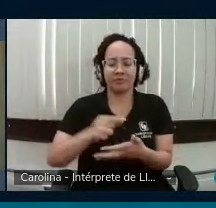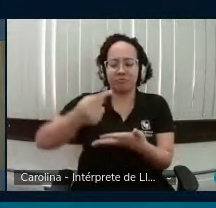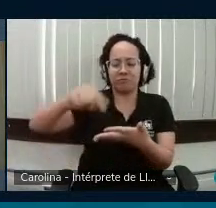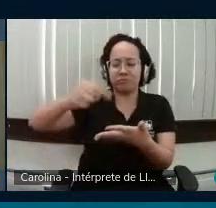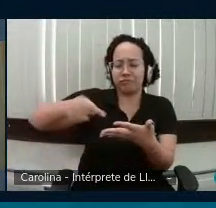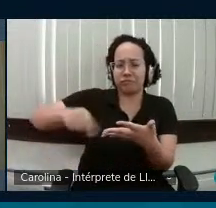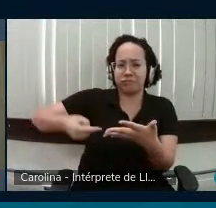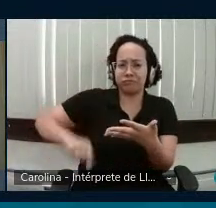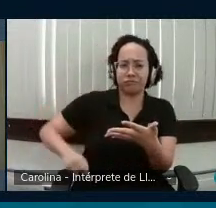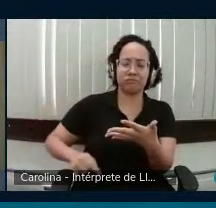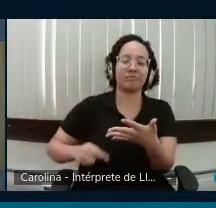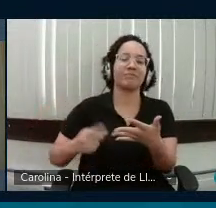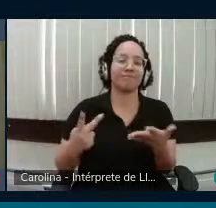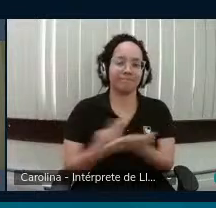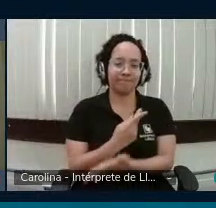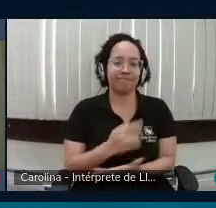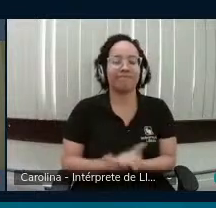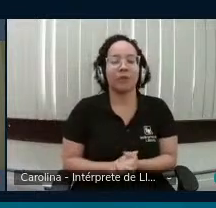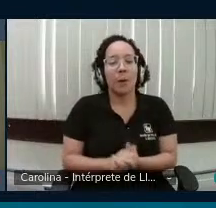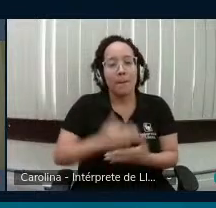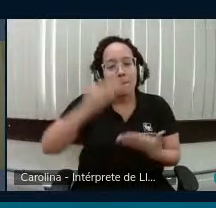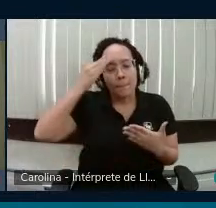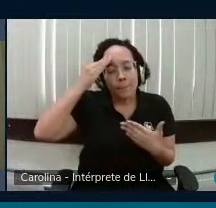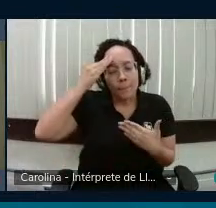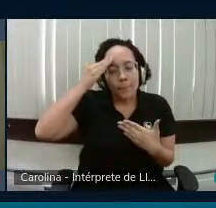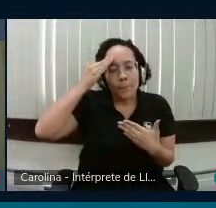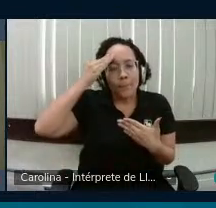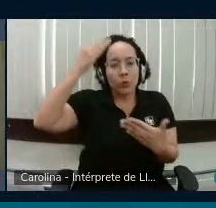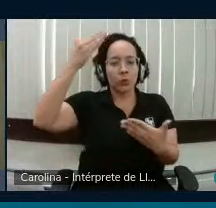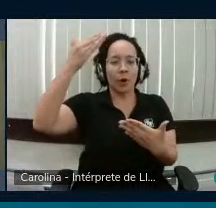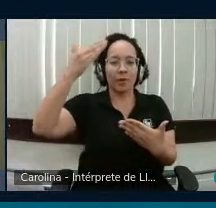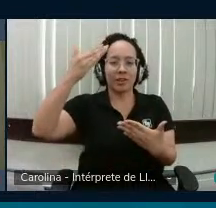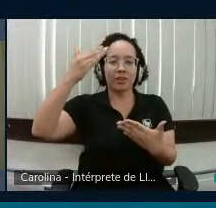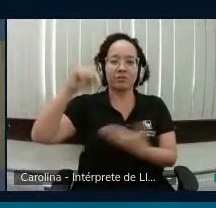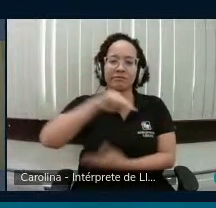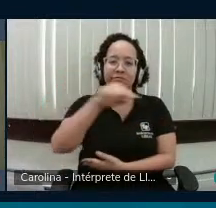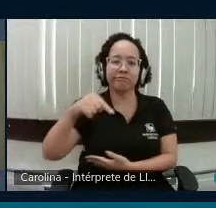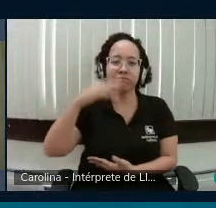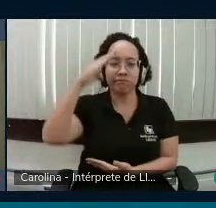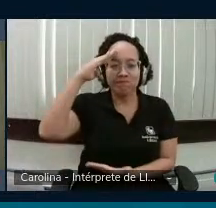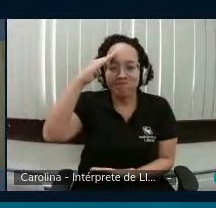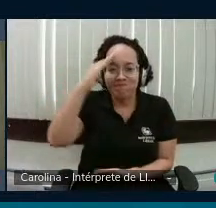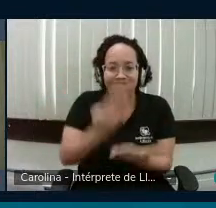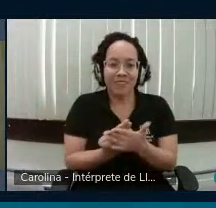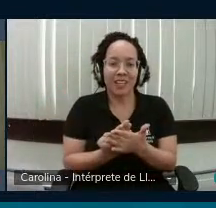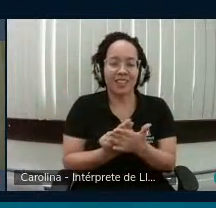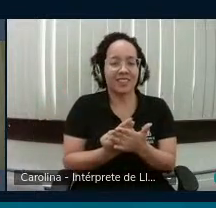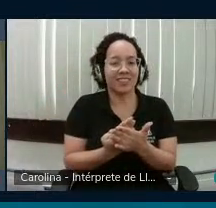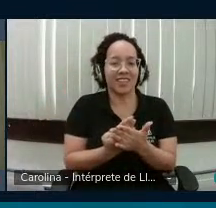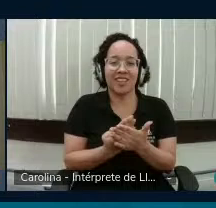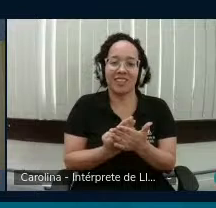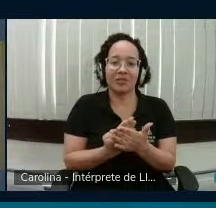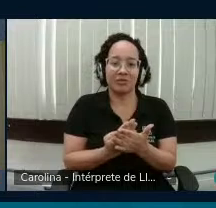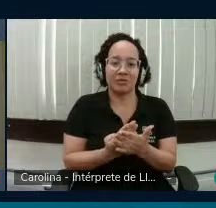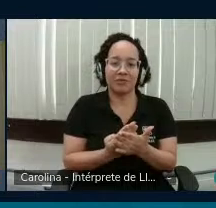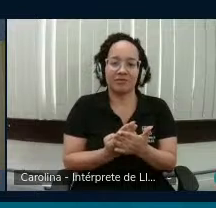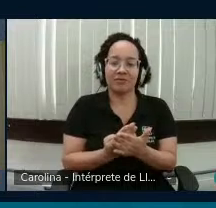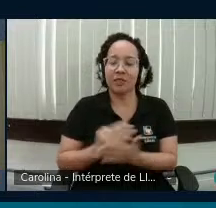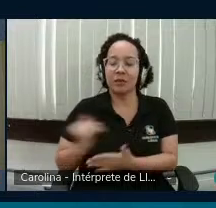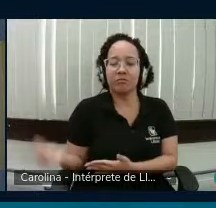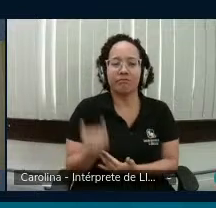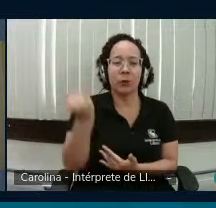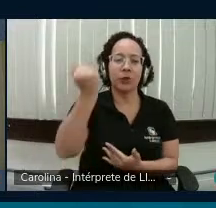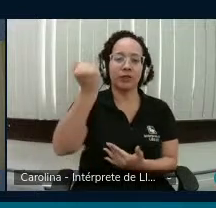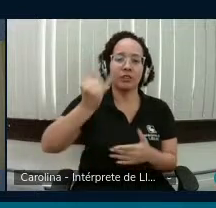isso, sabe? Um agradecimento a todos vocês por acreditar num programa tão importante para a nossa rede federal,